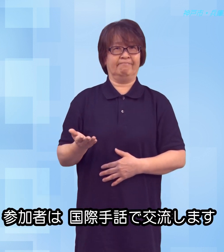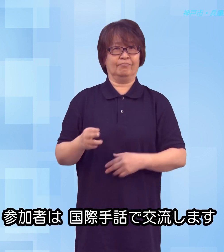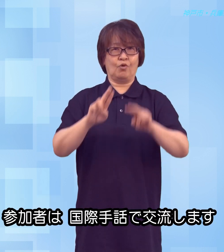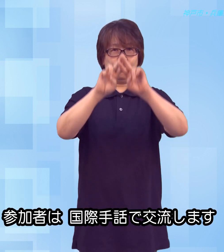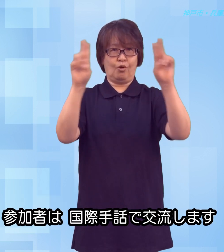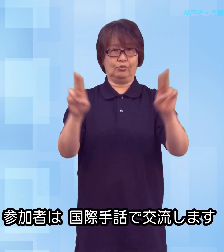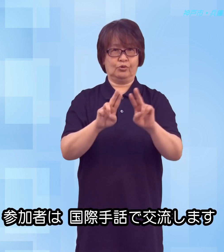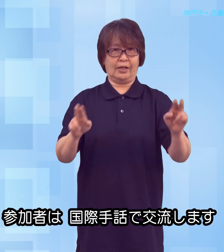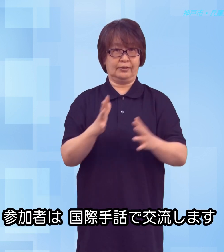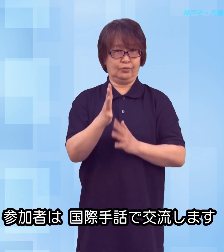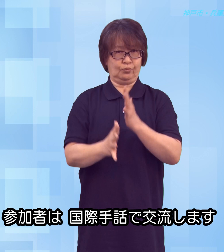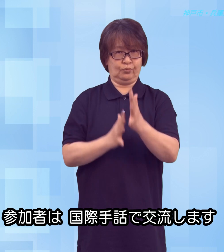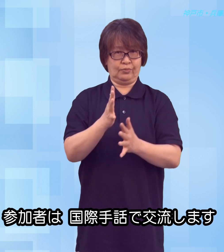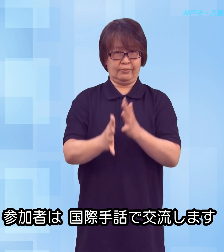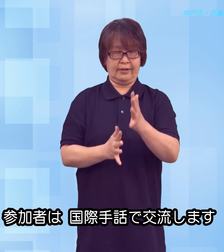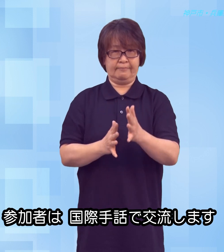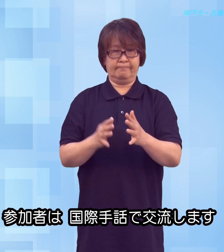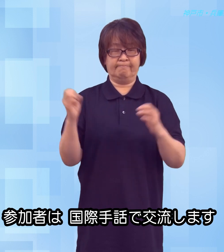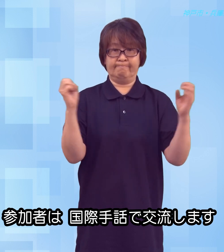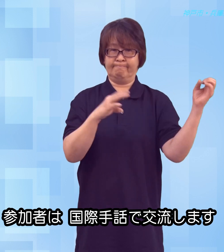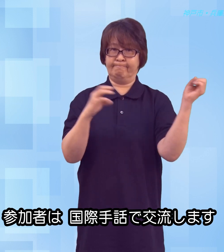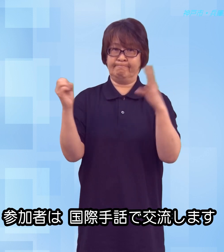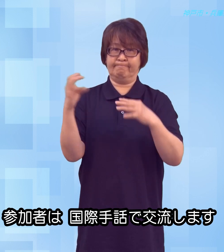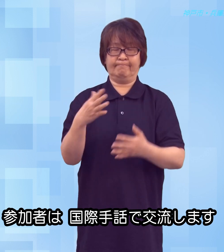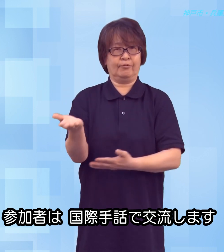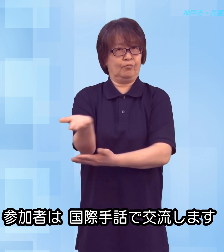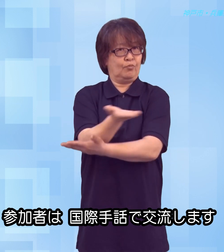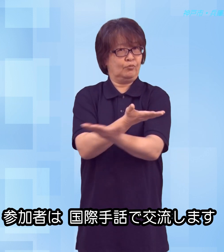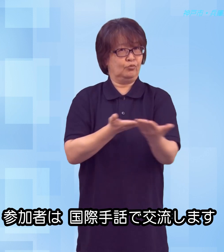参加者は国際手話で交流します